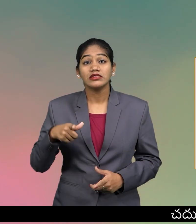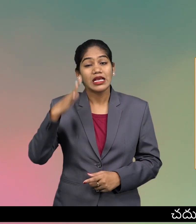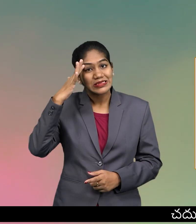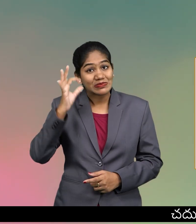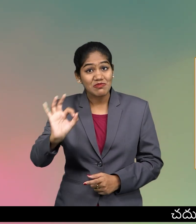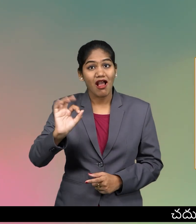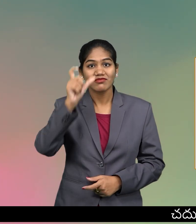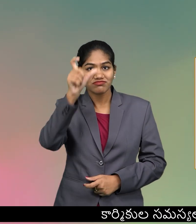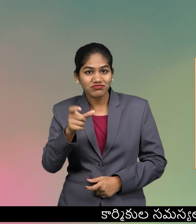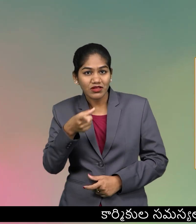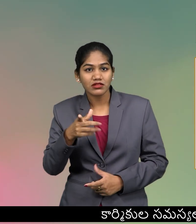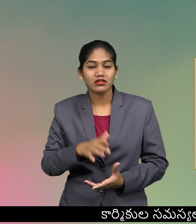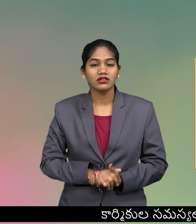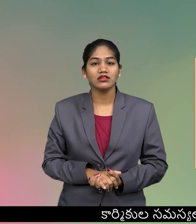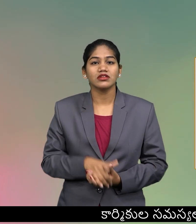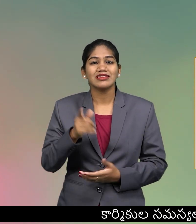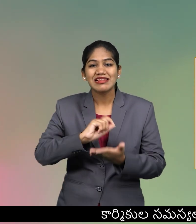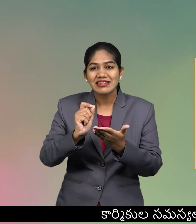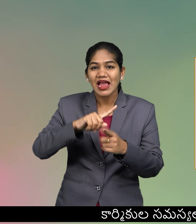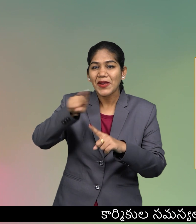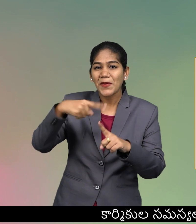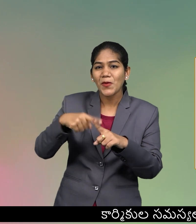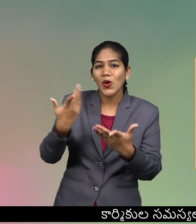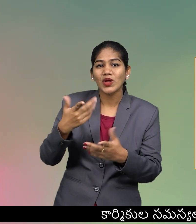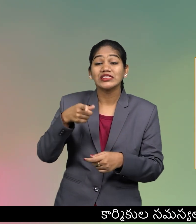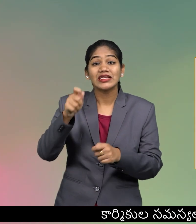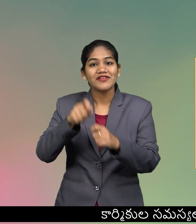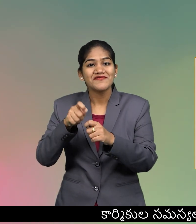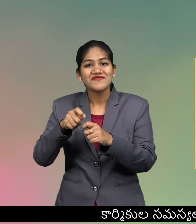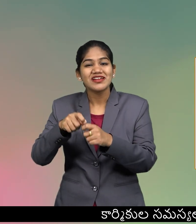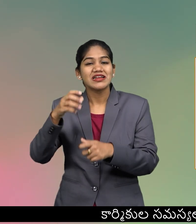చదువుకున్నవారు కార్మిక సమస్యల గురించి పేపర్లలో రాశారు.